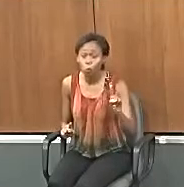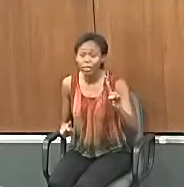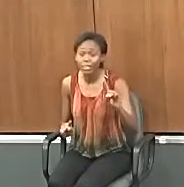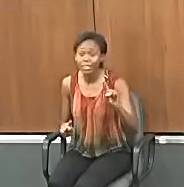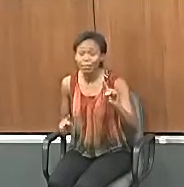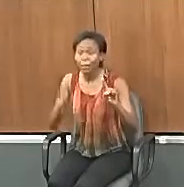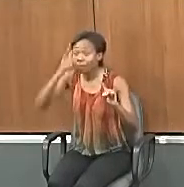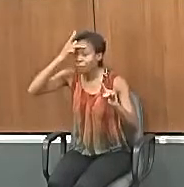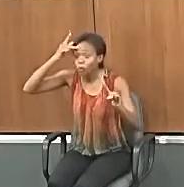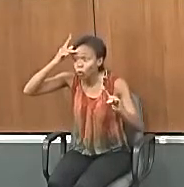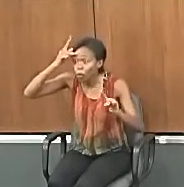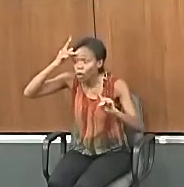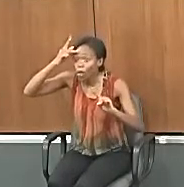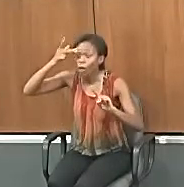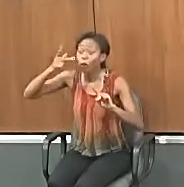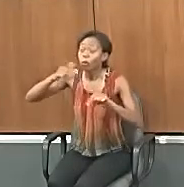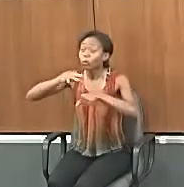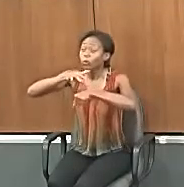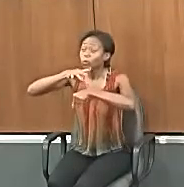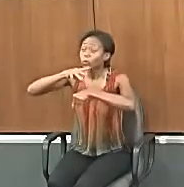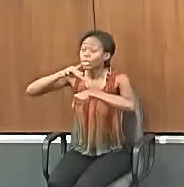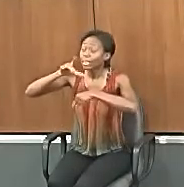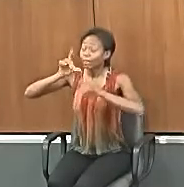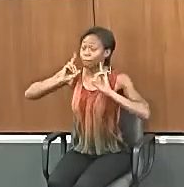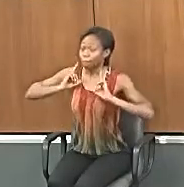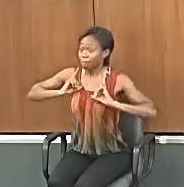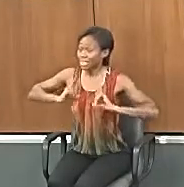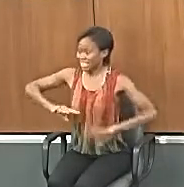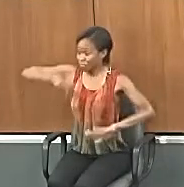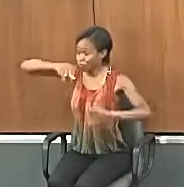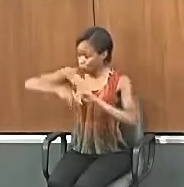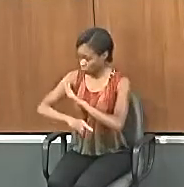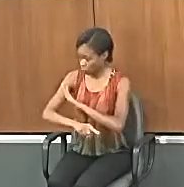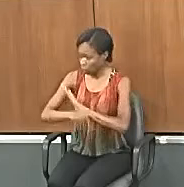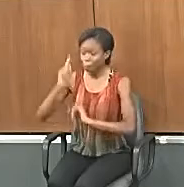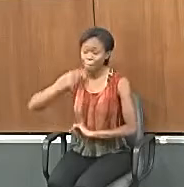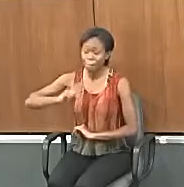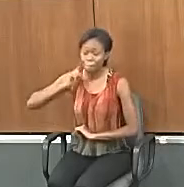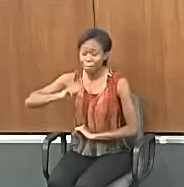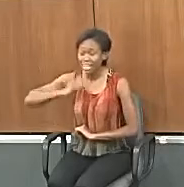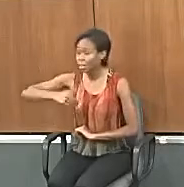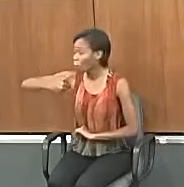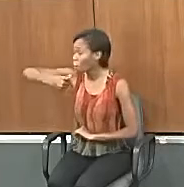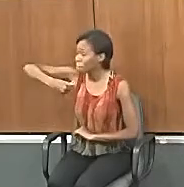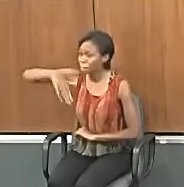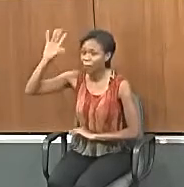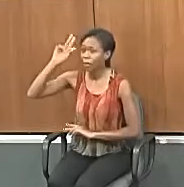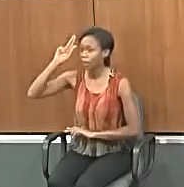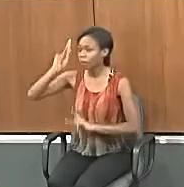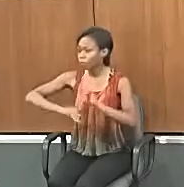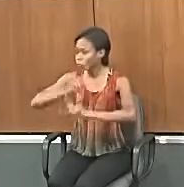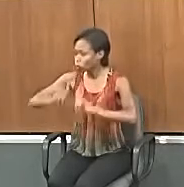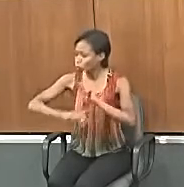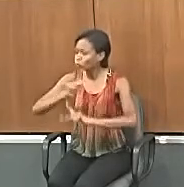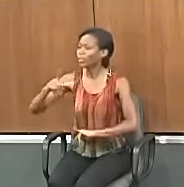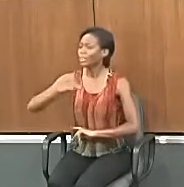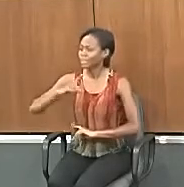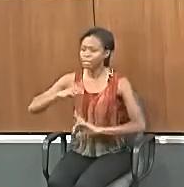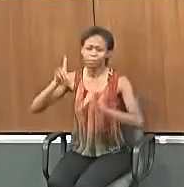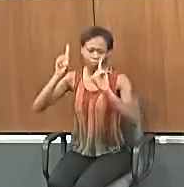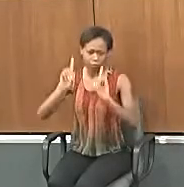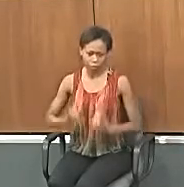gerais um milhão e meio de pessoas têm alguma deficiência da surdez então é muito importante